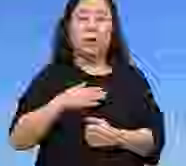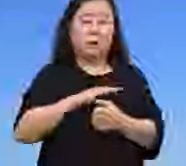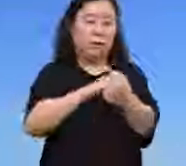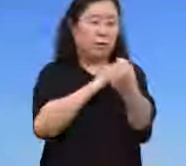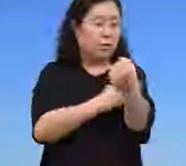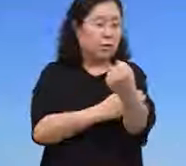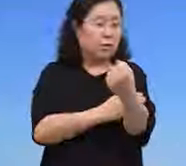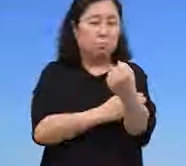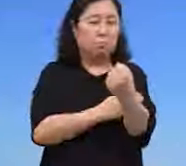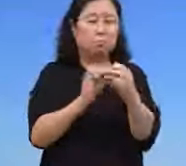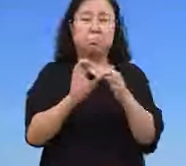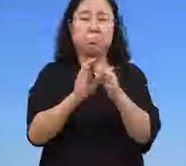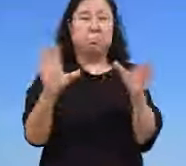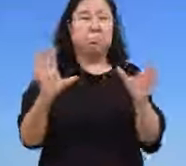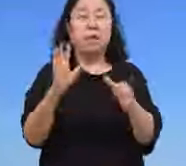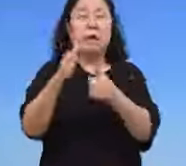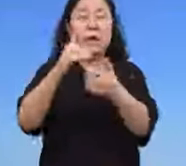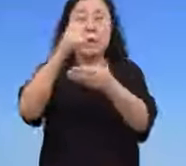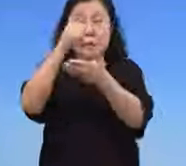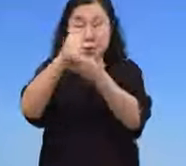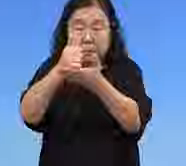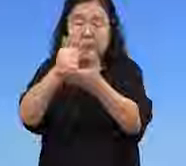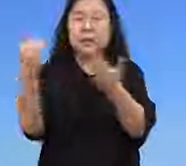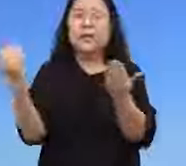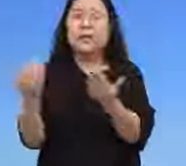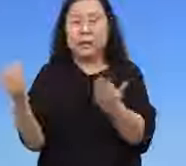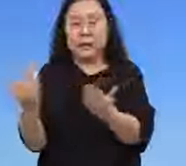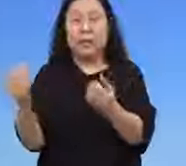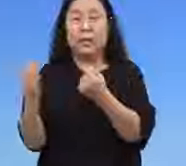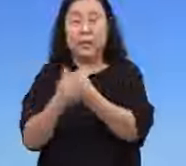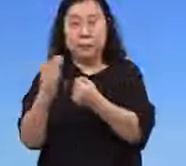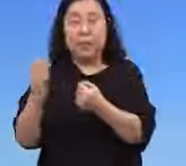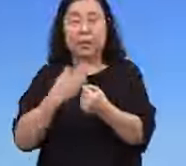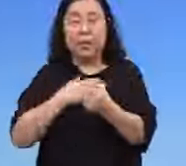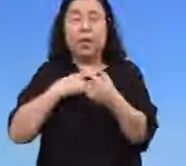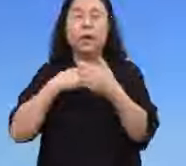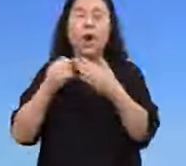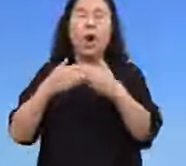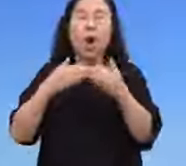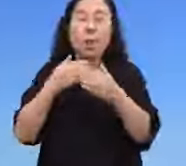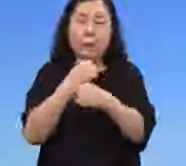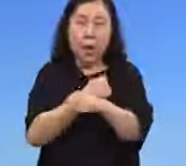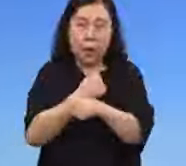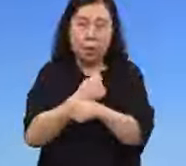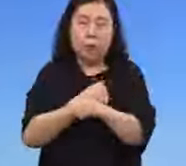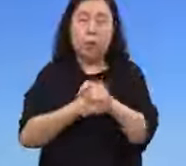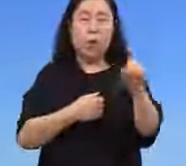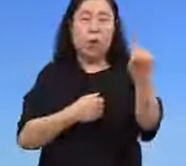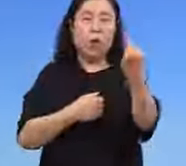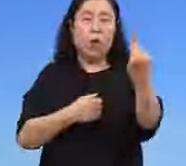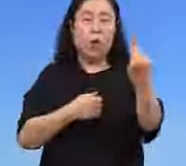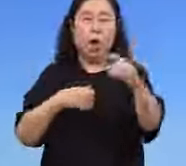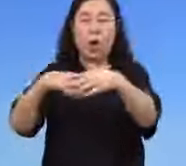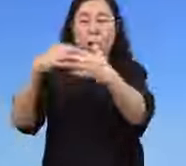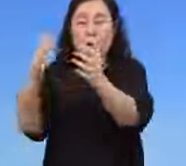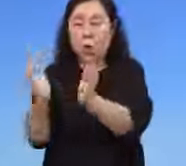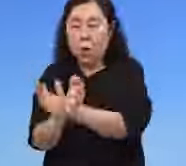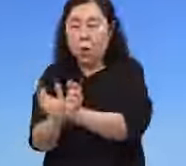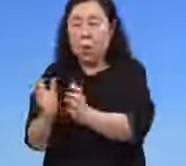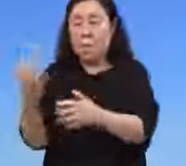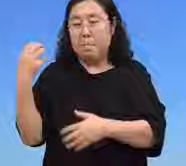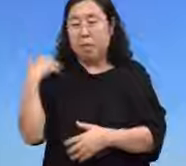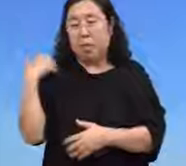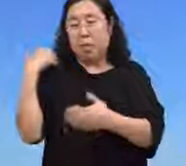여부와 상관없이 일하시는 하나님을 경험하게 하시고, 그리고 무엇보다도 10고을을 맡겨주시는 것이